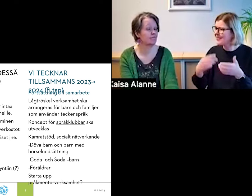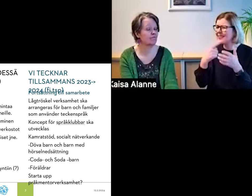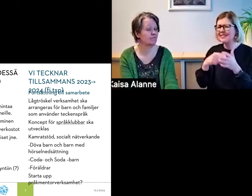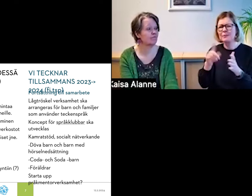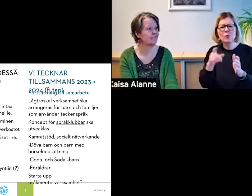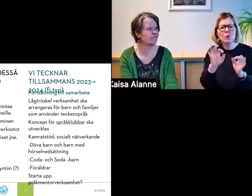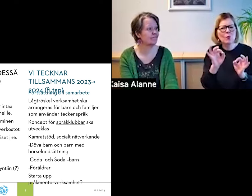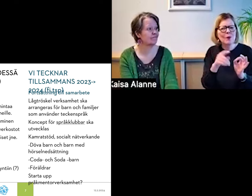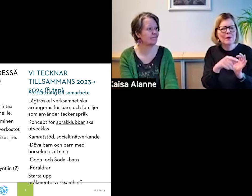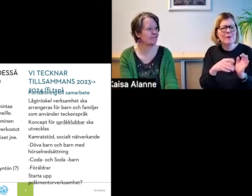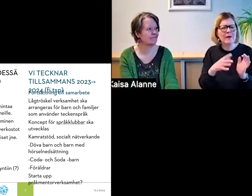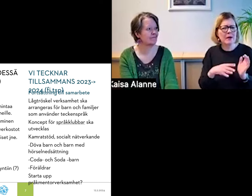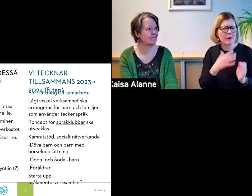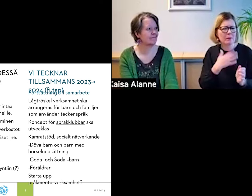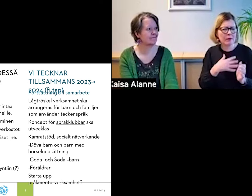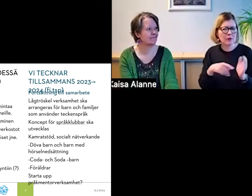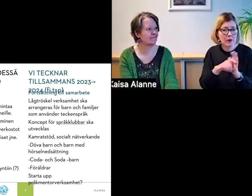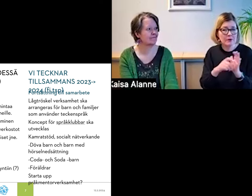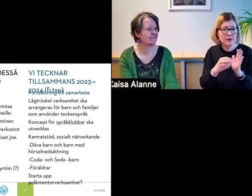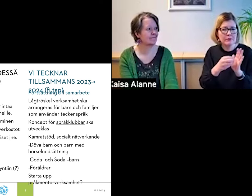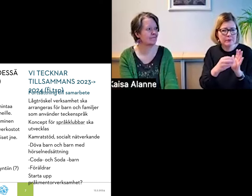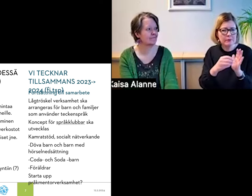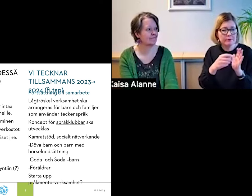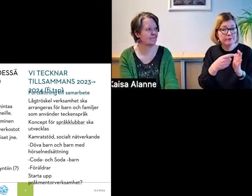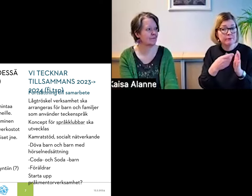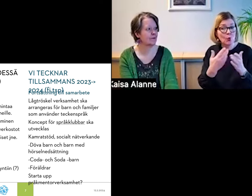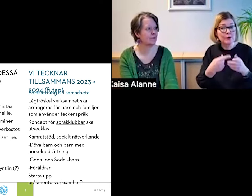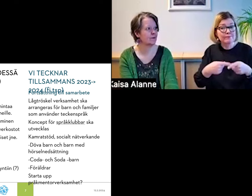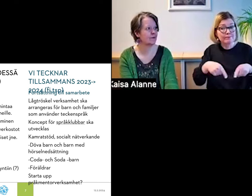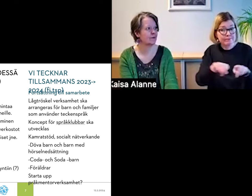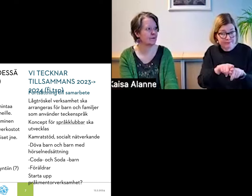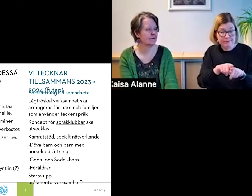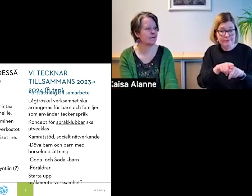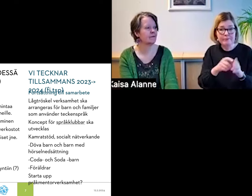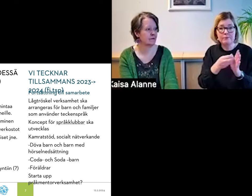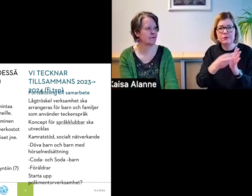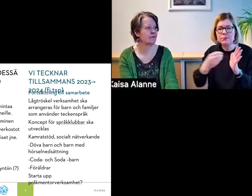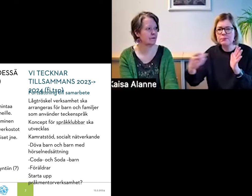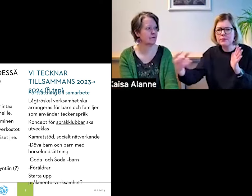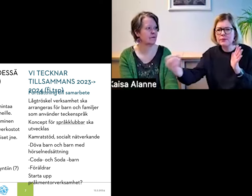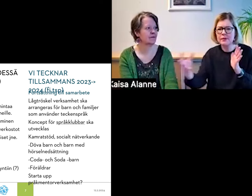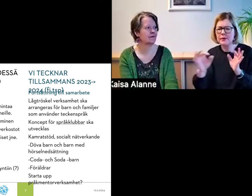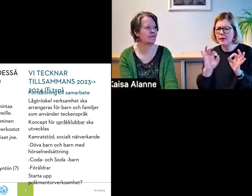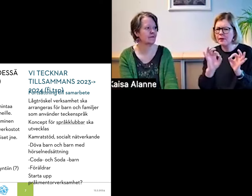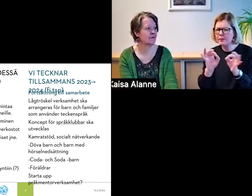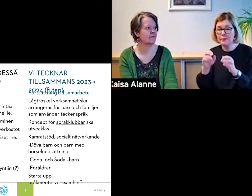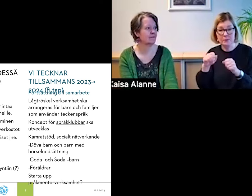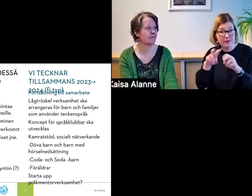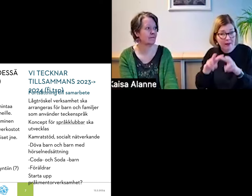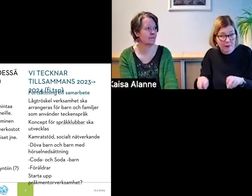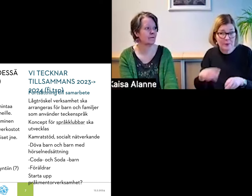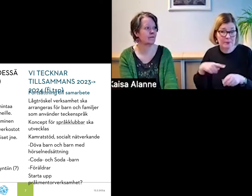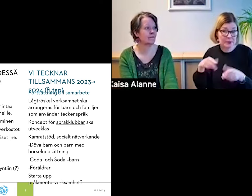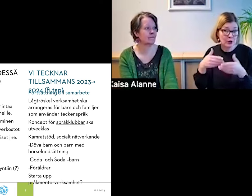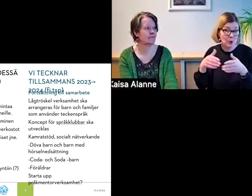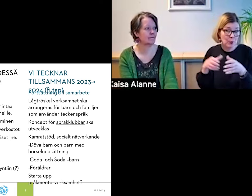Että sitten saadaan esimerkiksi viittomakielen opettajia töihin. Mutta tosiaan tämmöiset vammaispalvelulain kirjaukset sitten, kun se